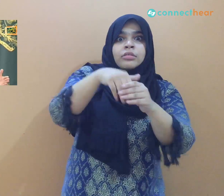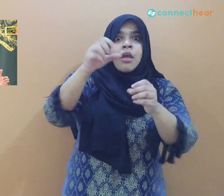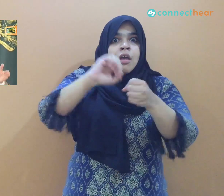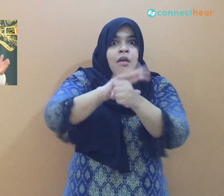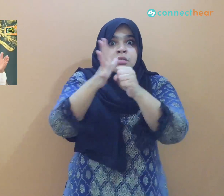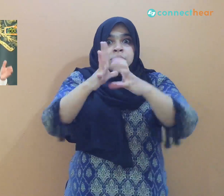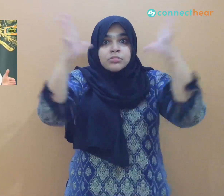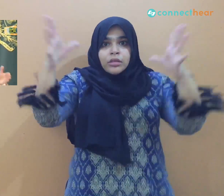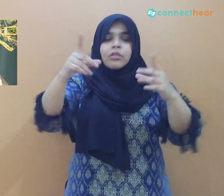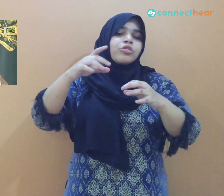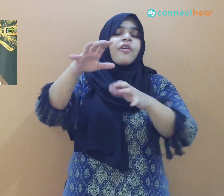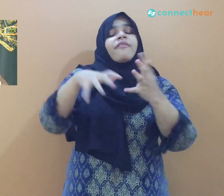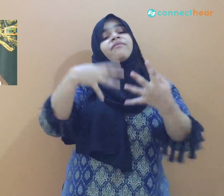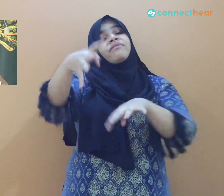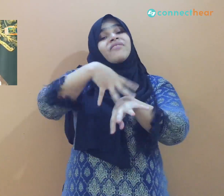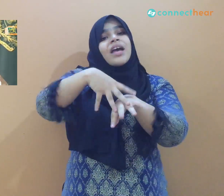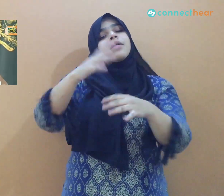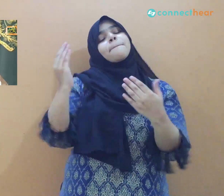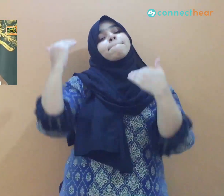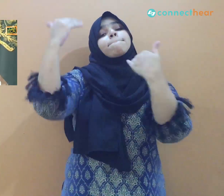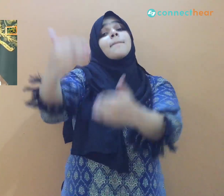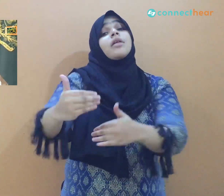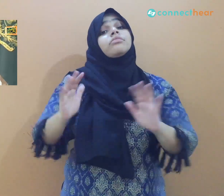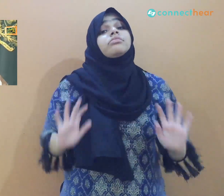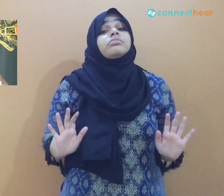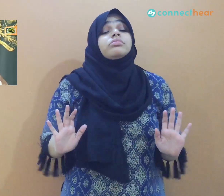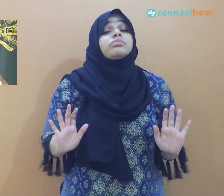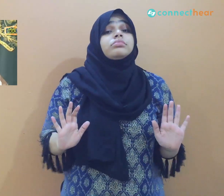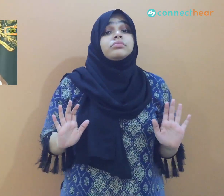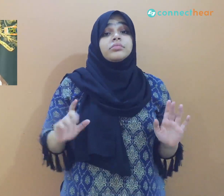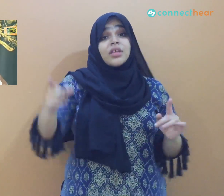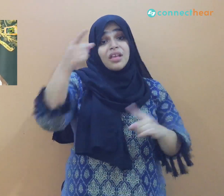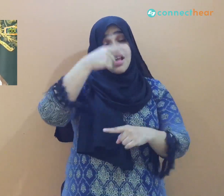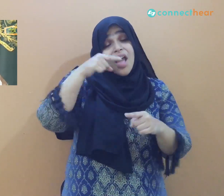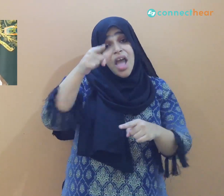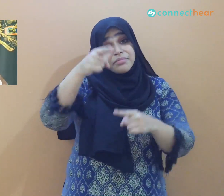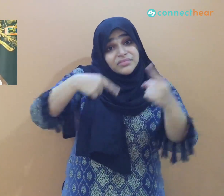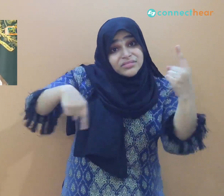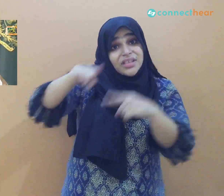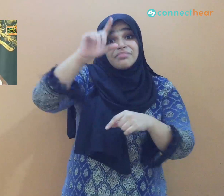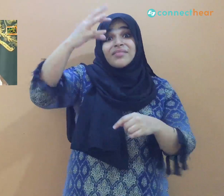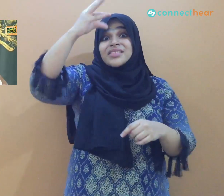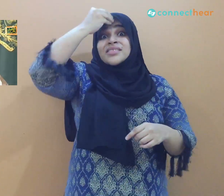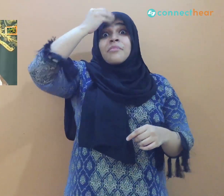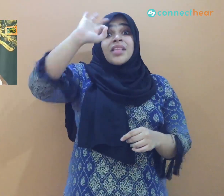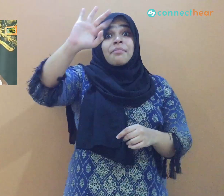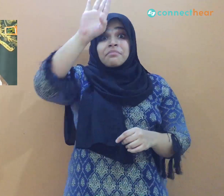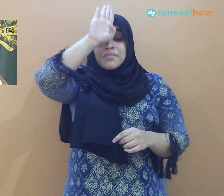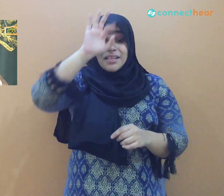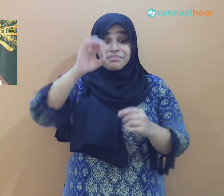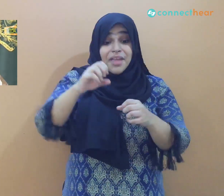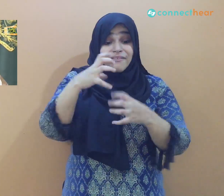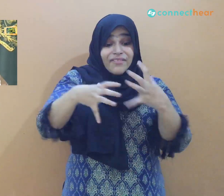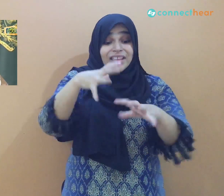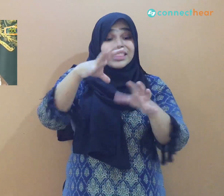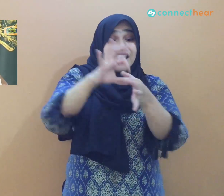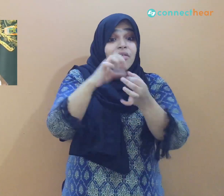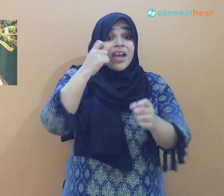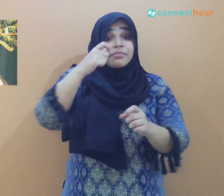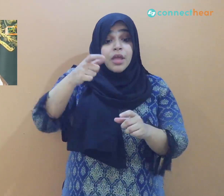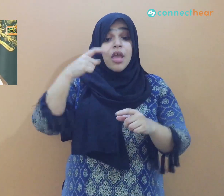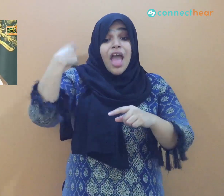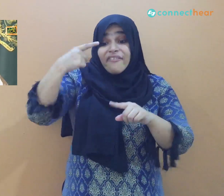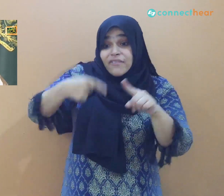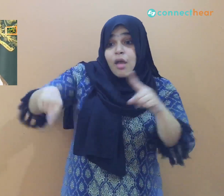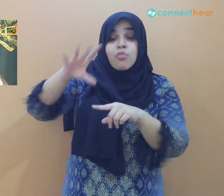دم, تو فیکٹری کو بند کرنا پڑے گا. تو آپ سب کو جو مالک ہیں فیکٹری کے, آپ کو نقصان ہوگا, آپ کے لیبر کو